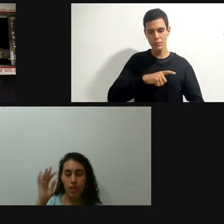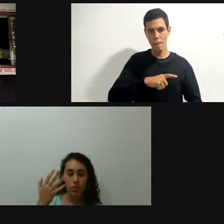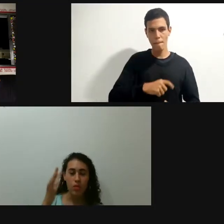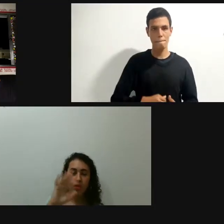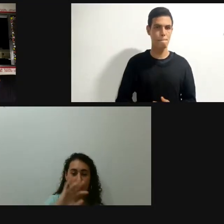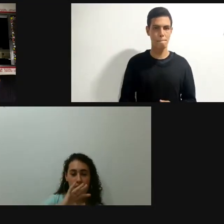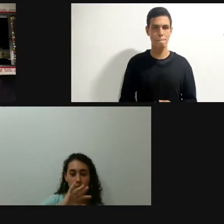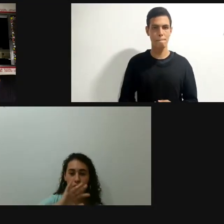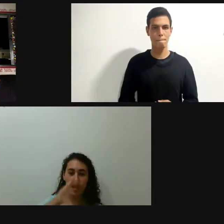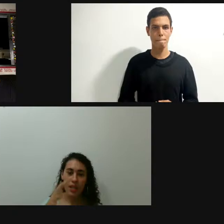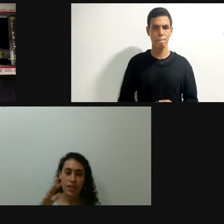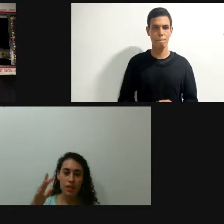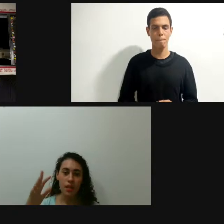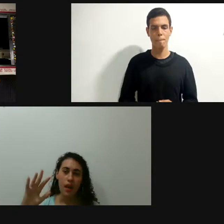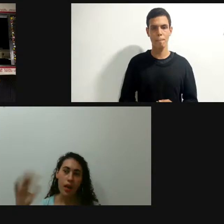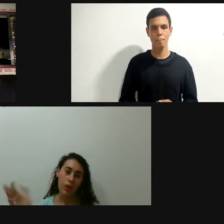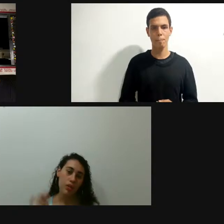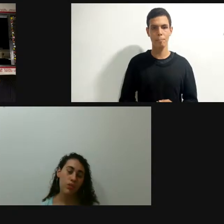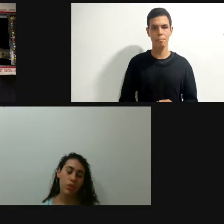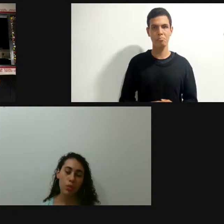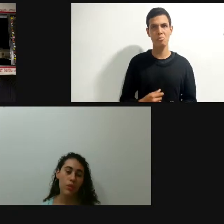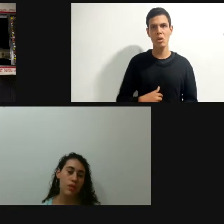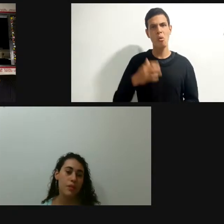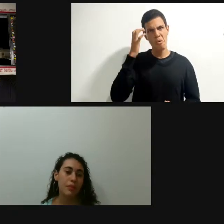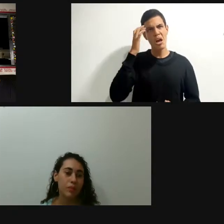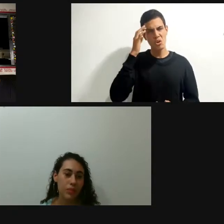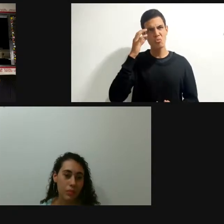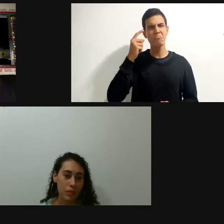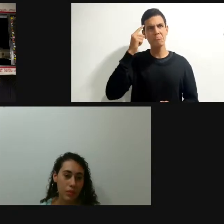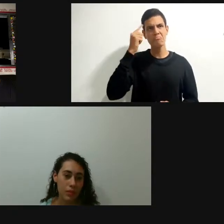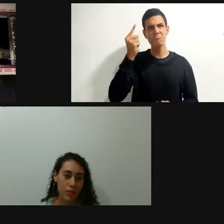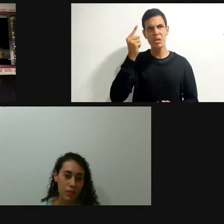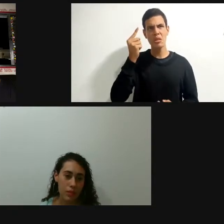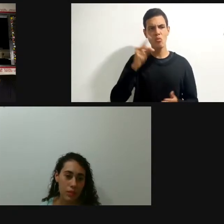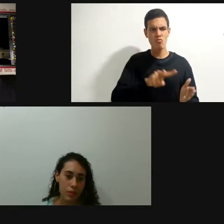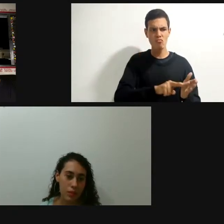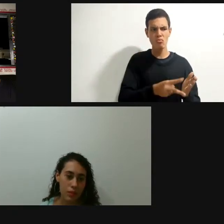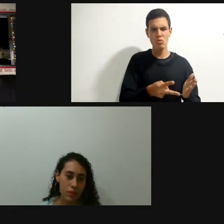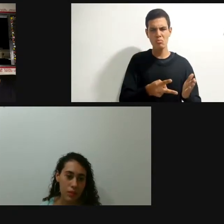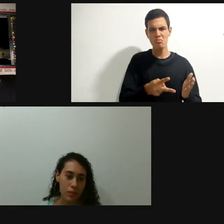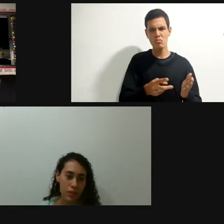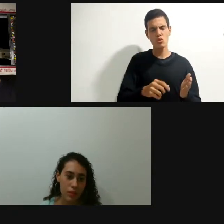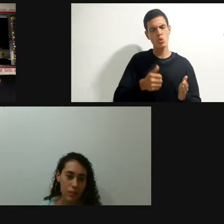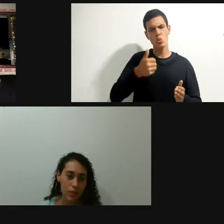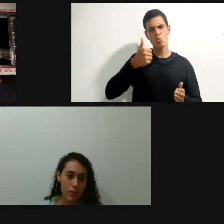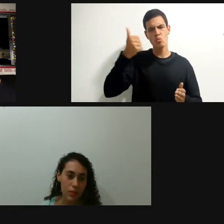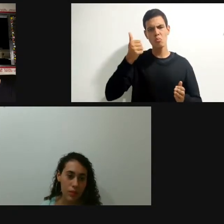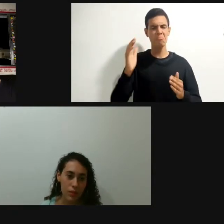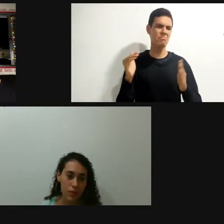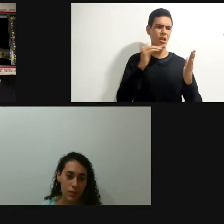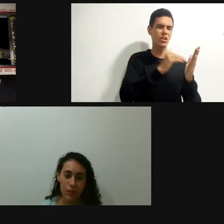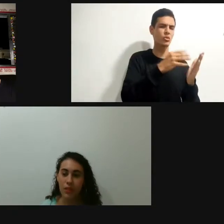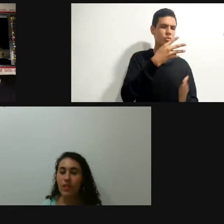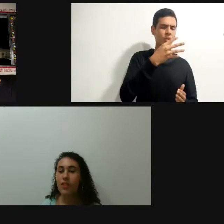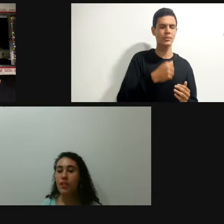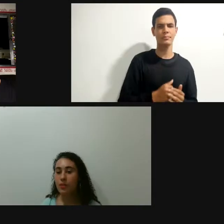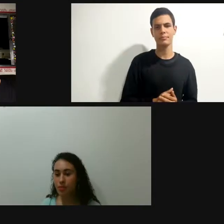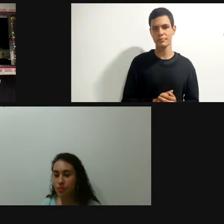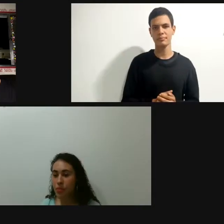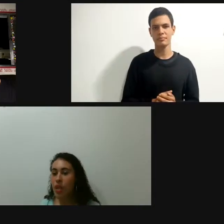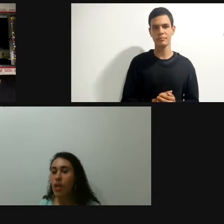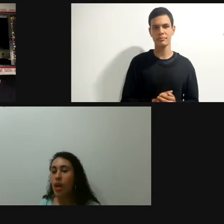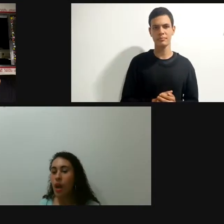ideia mais ou menos de fazer uns 3 a 4 volumes. Quer mandar bala nos comentários ou quer seguir?